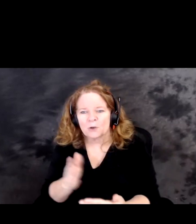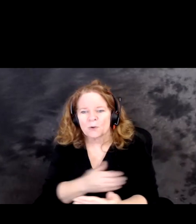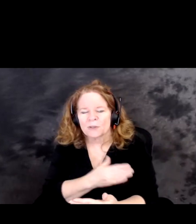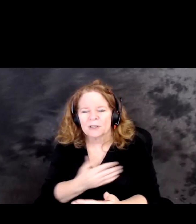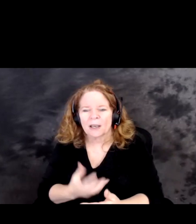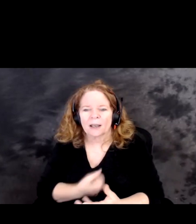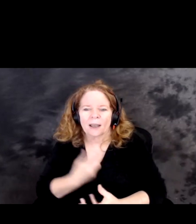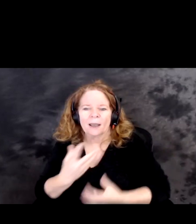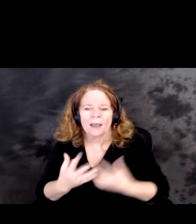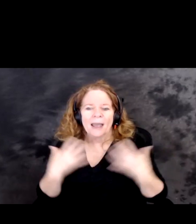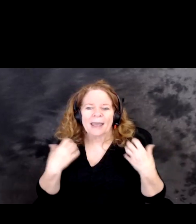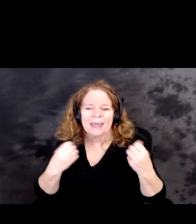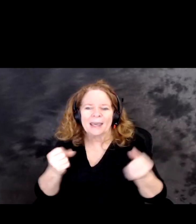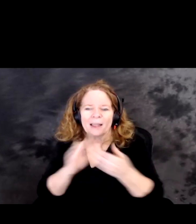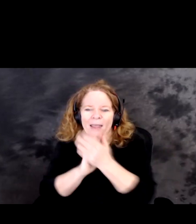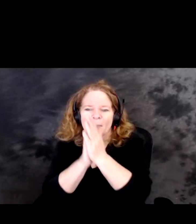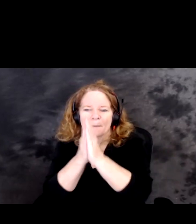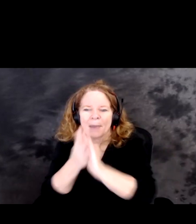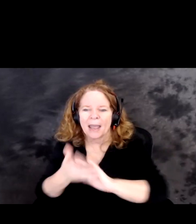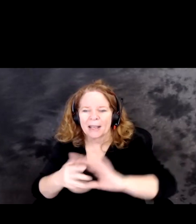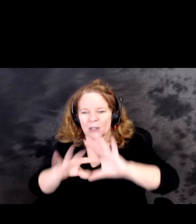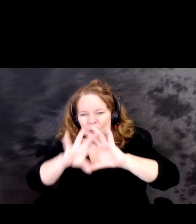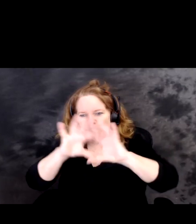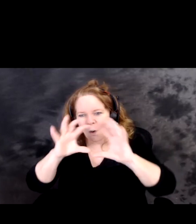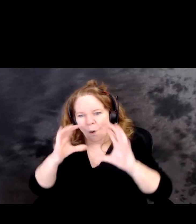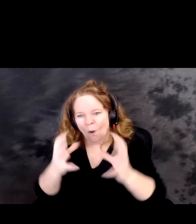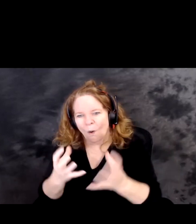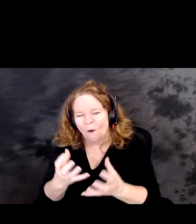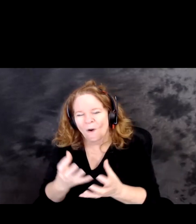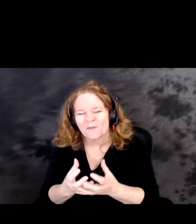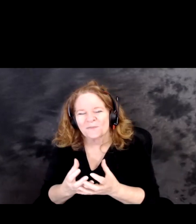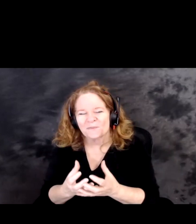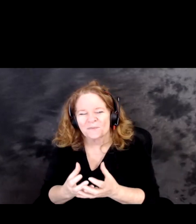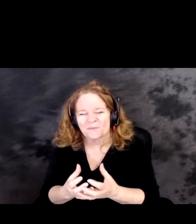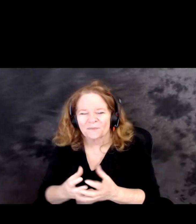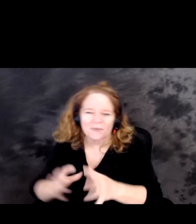preocupaciones y dejen que la música los sane.